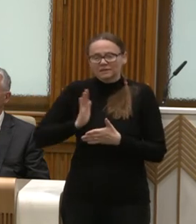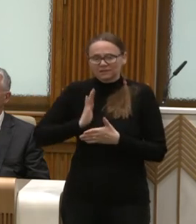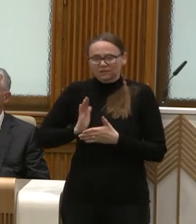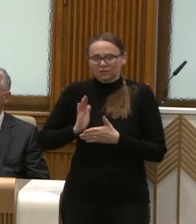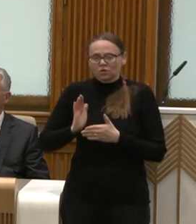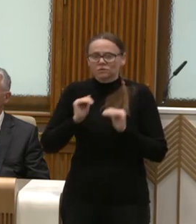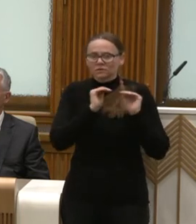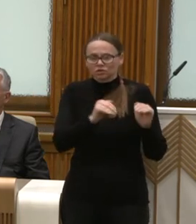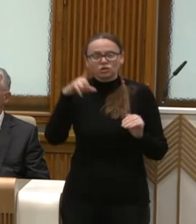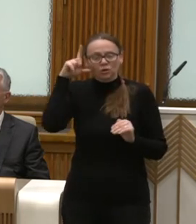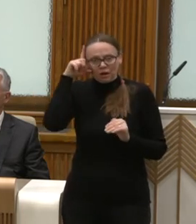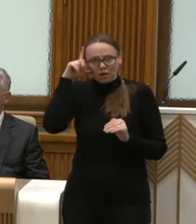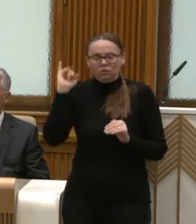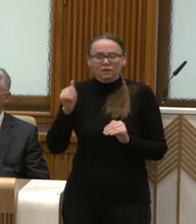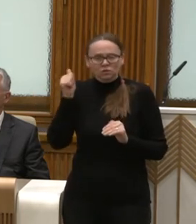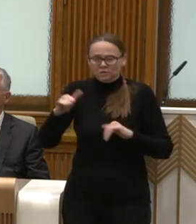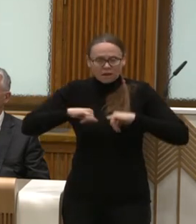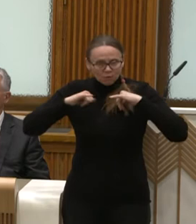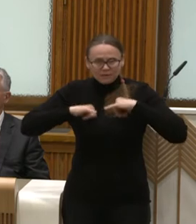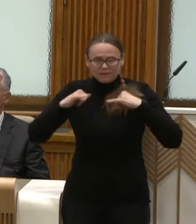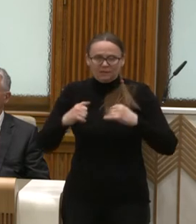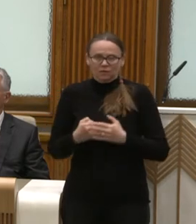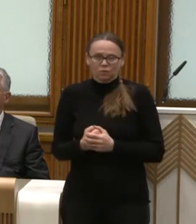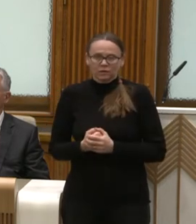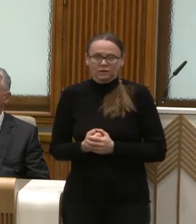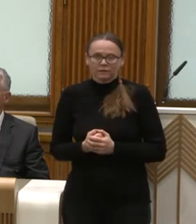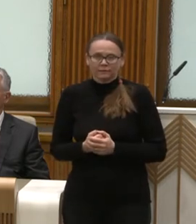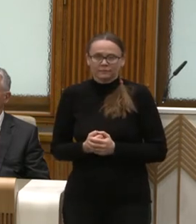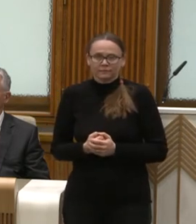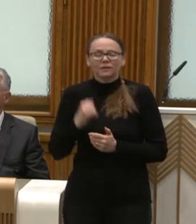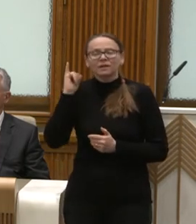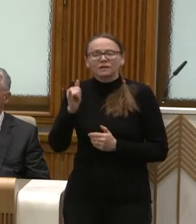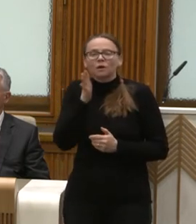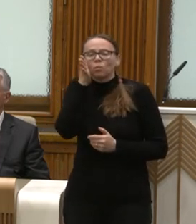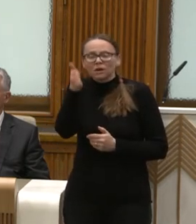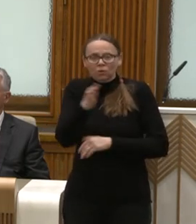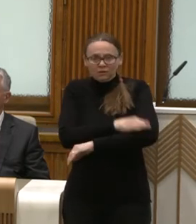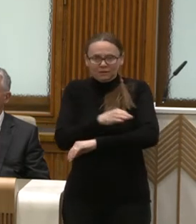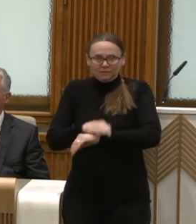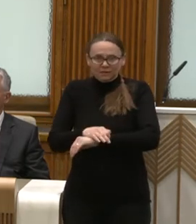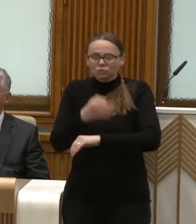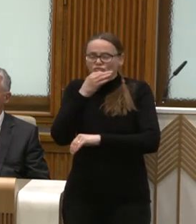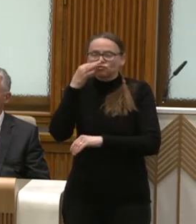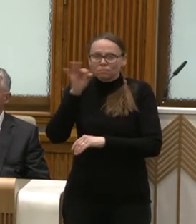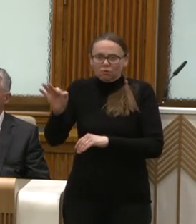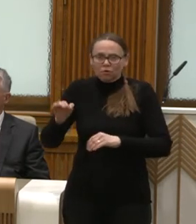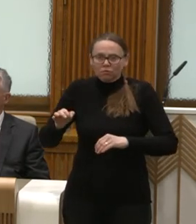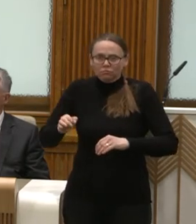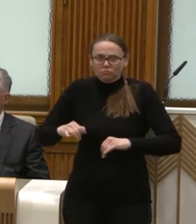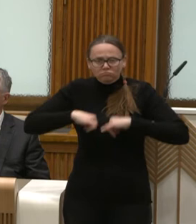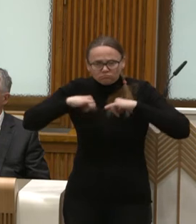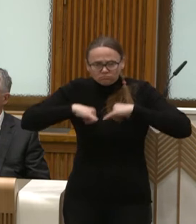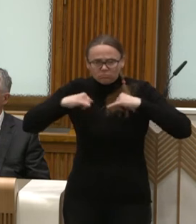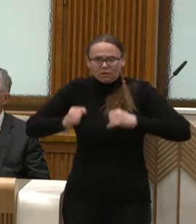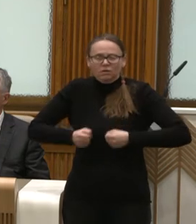ključna, da so samoiniciativni, da se v prihodnjem tednu čim bolj angažirajo